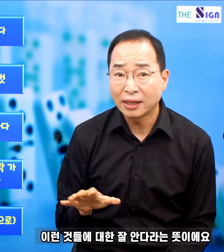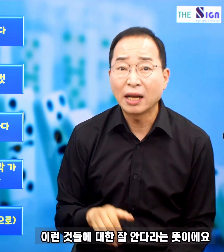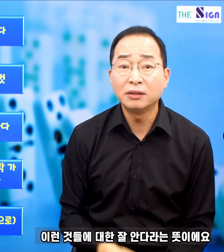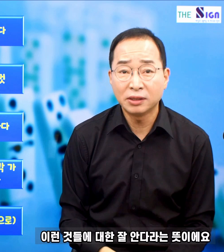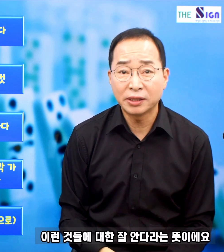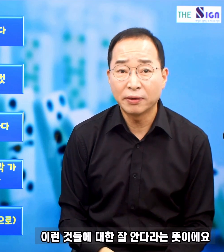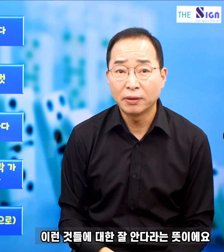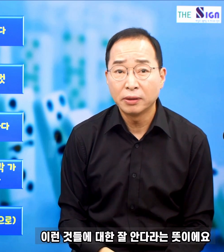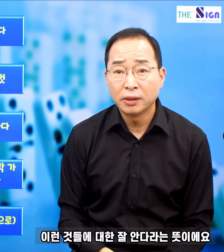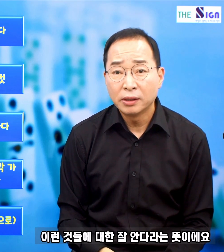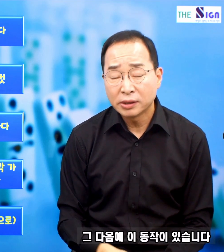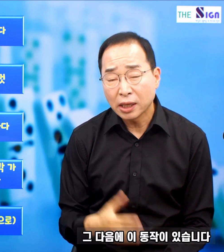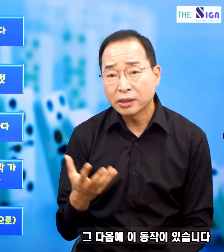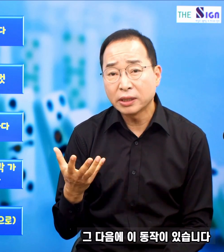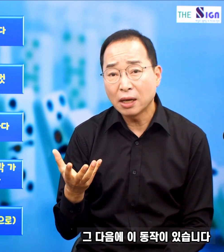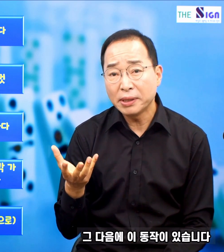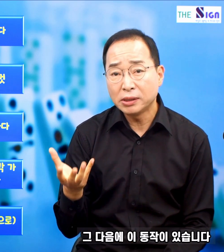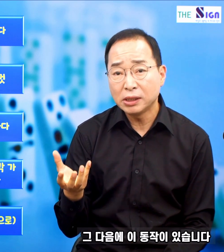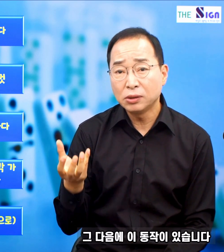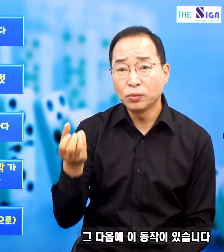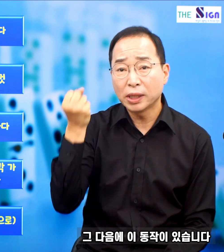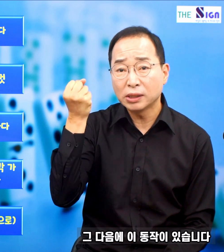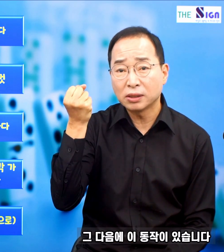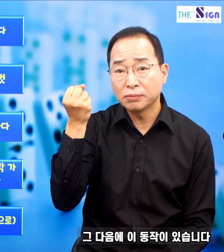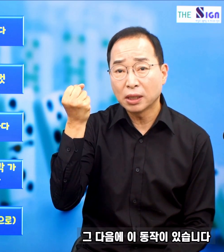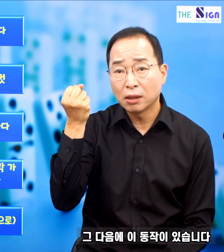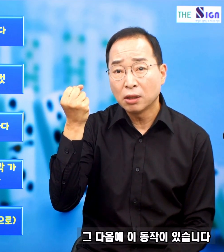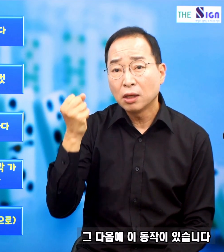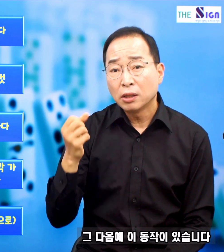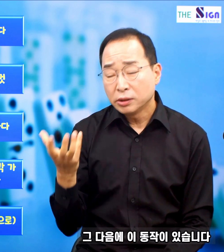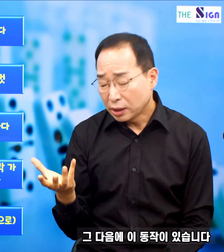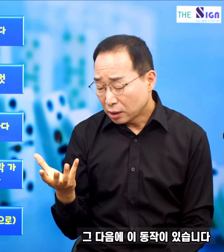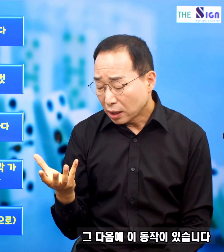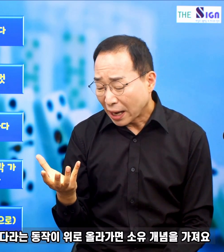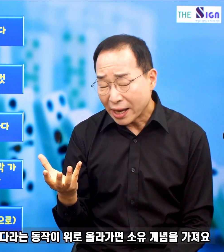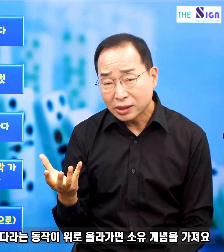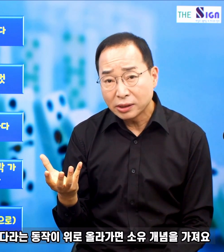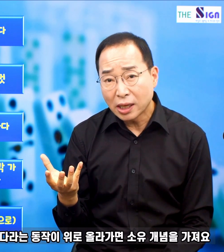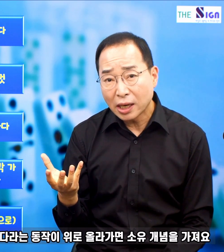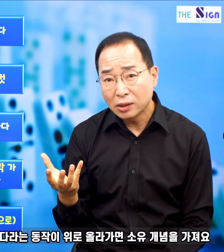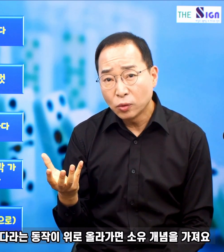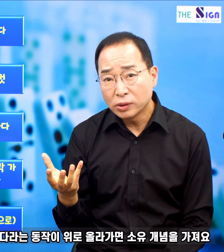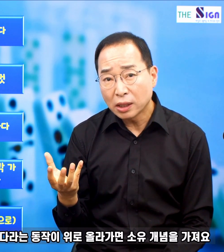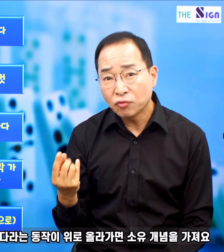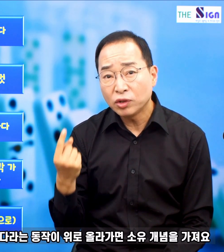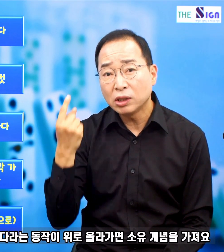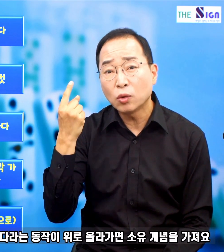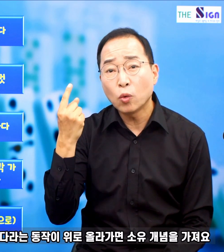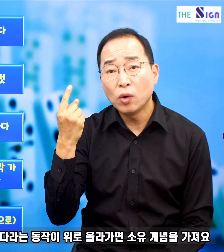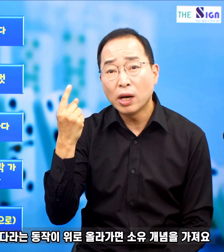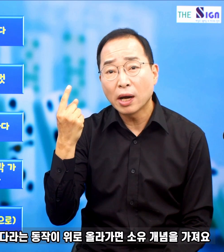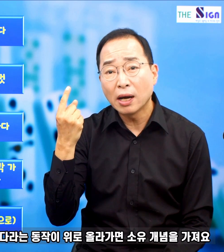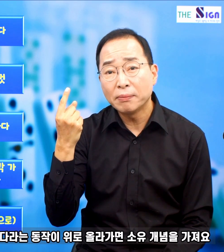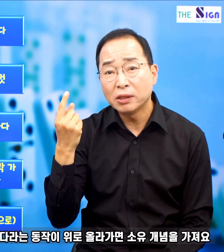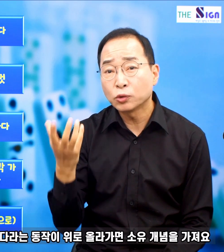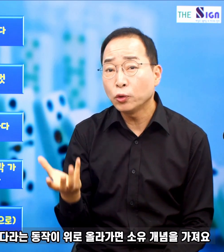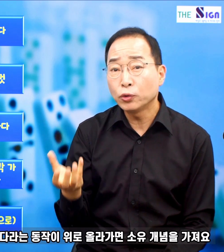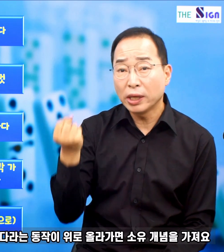라는 뜻이에요. 자, 그 다음에 이제 이 동작이 있습니다. 이제 가지다라는 동작이 위로 올라가면 소유